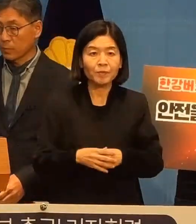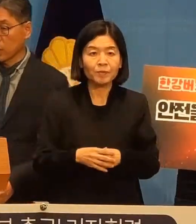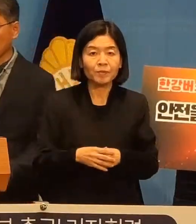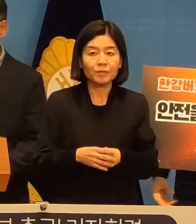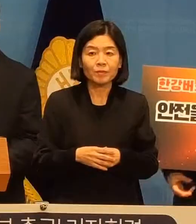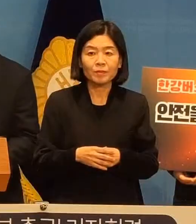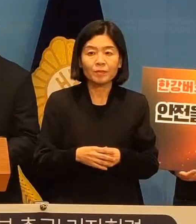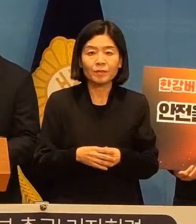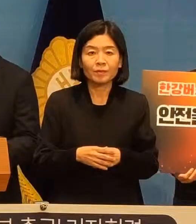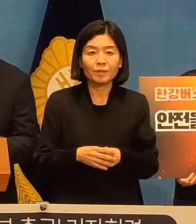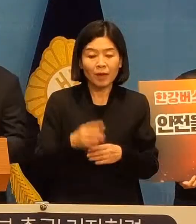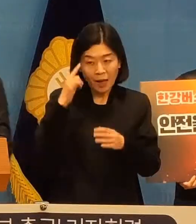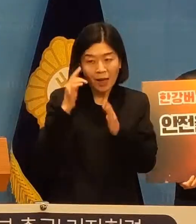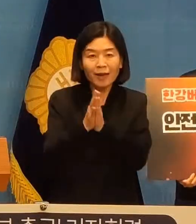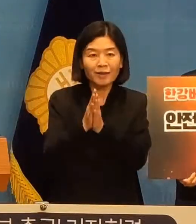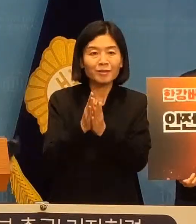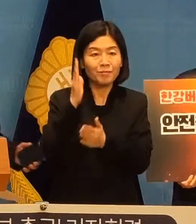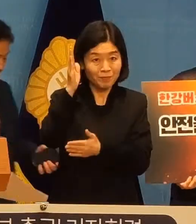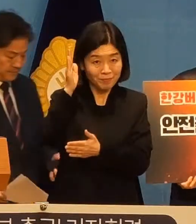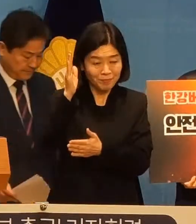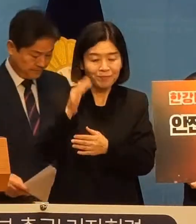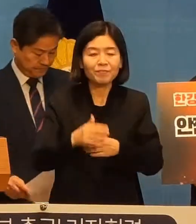그래 순서 알아서. 네.